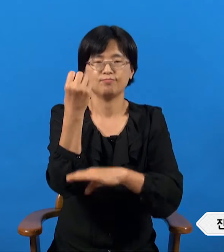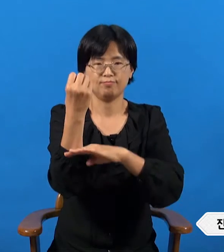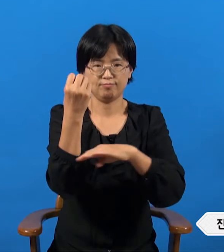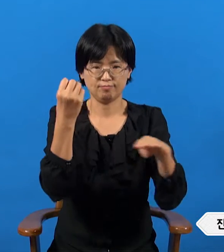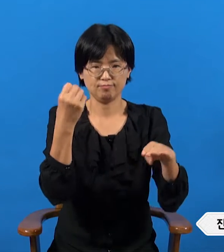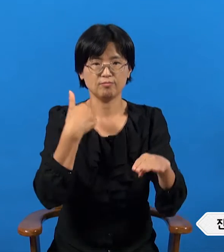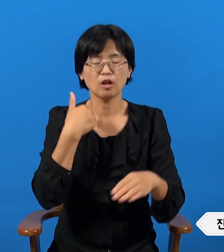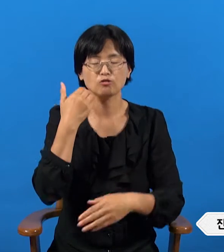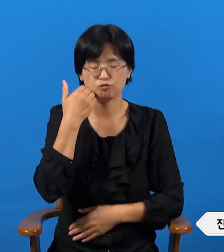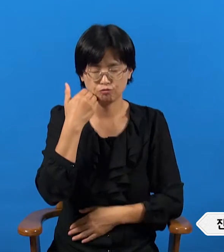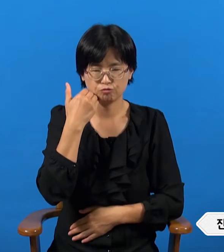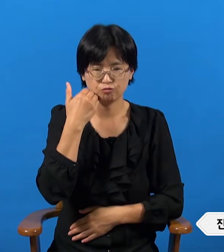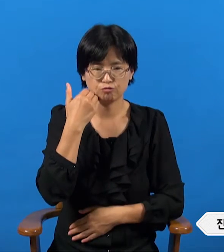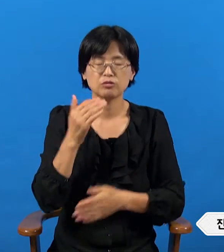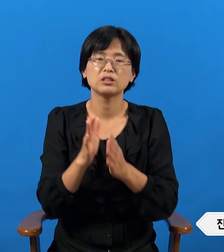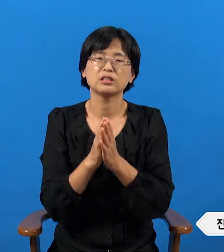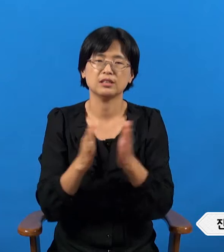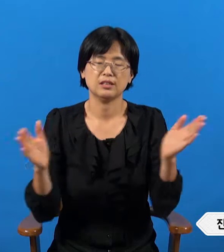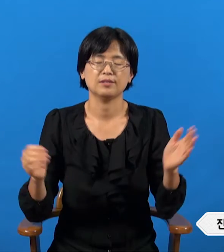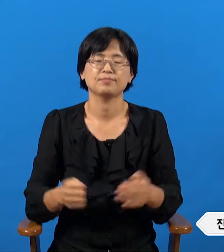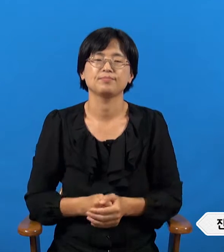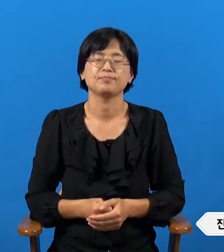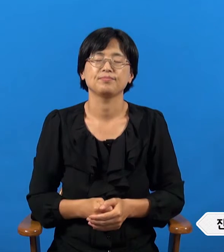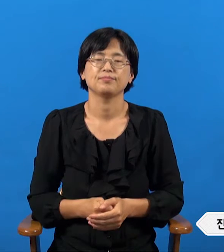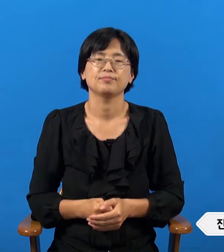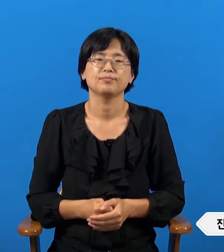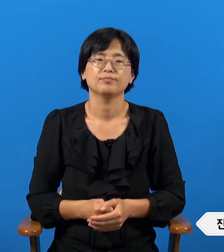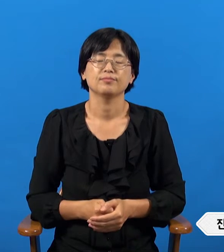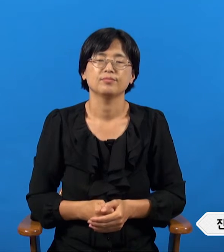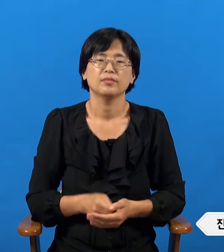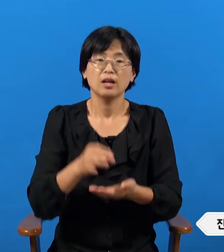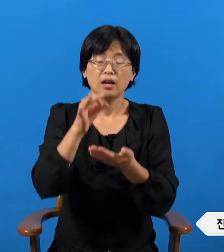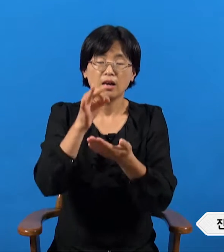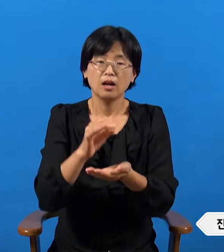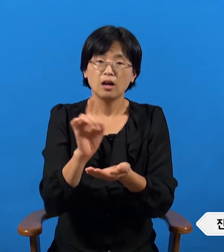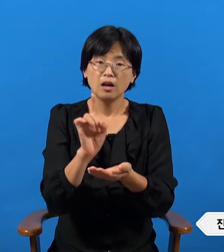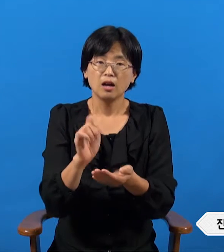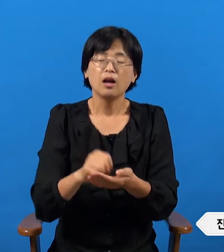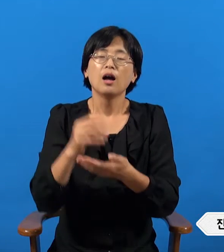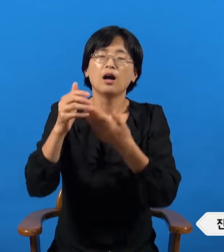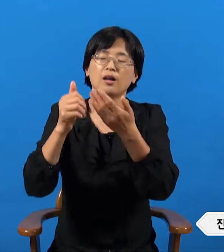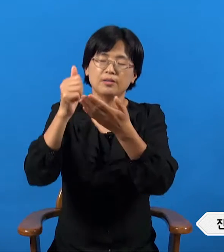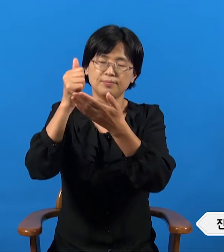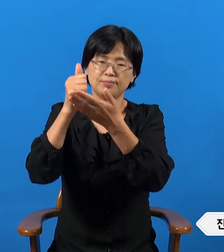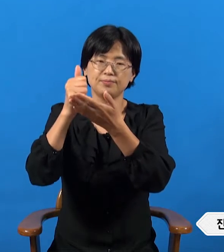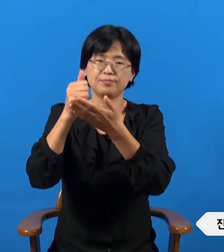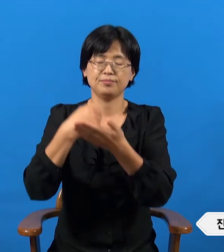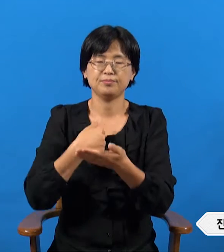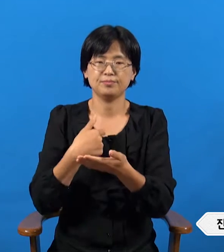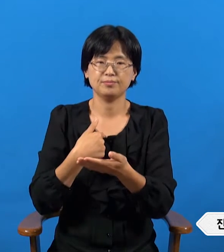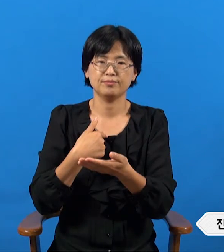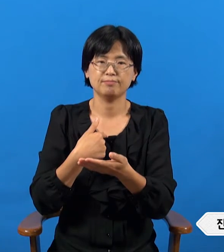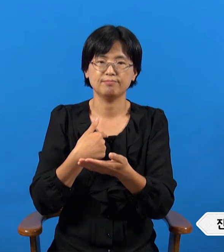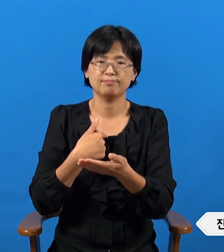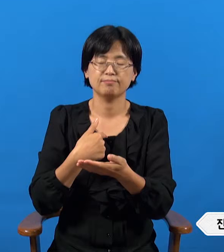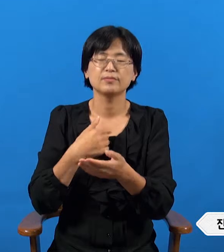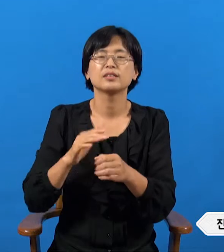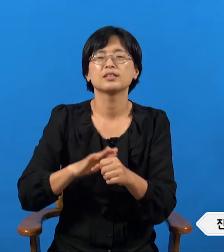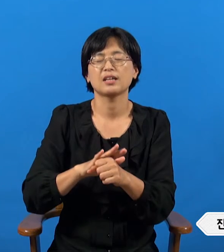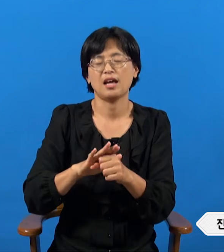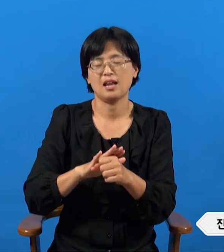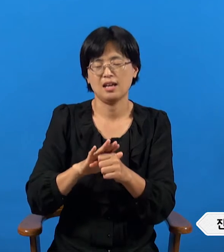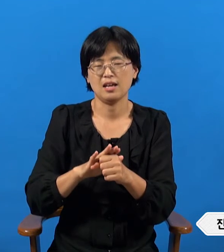거기서부터 나의 존재의 가치가 시작되고, 그 존재의 가치는 하나님께서 나를